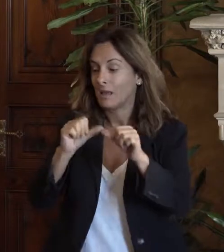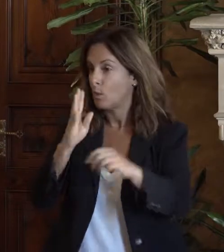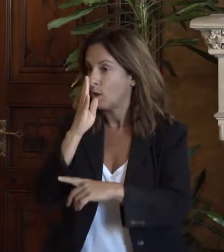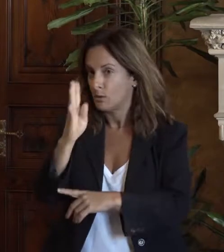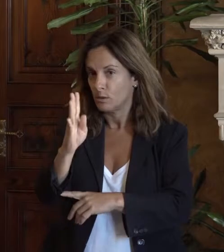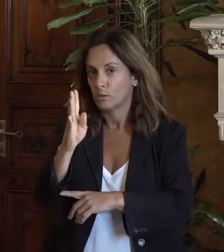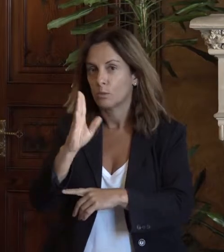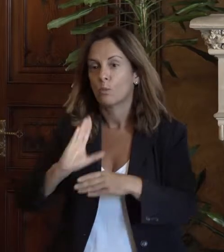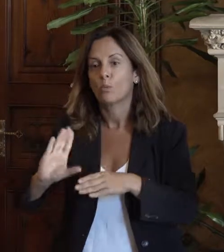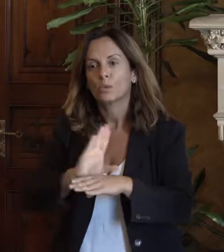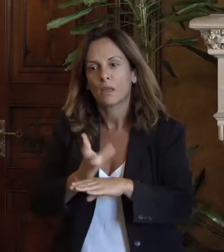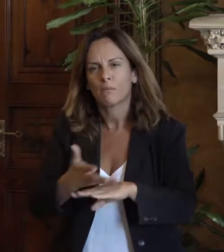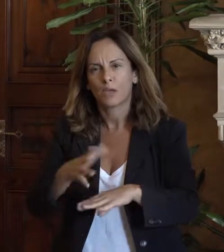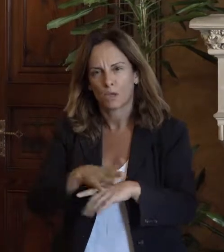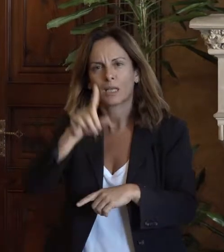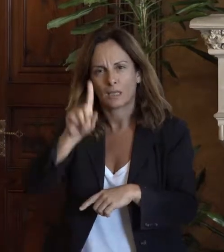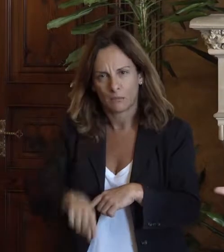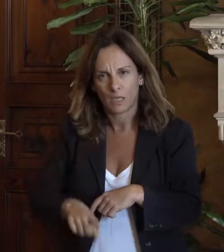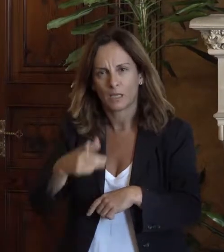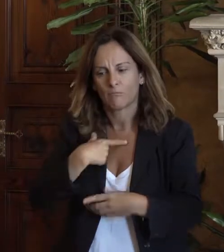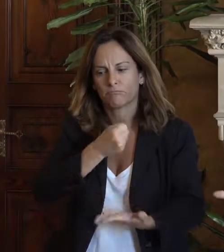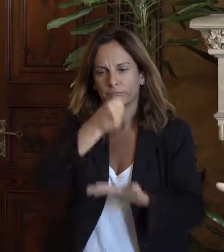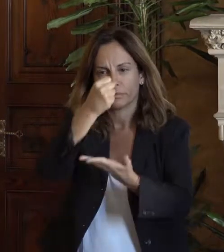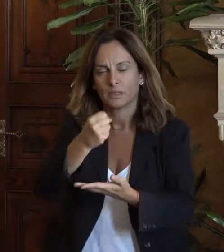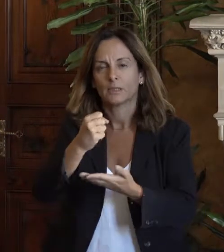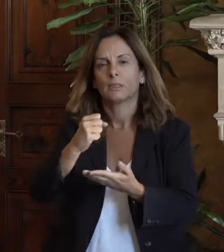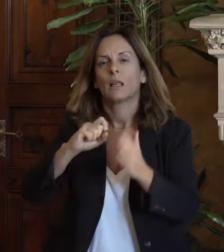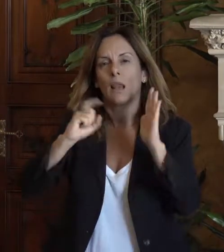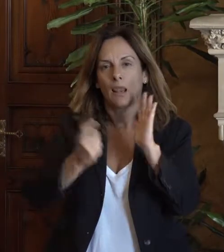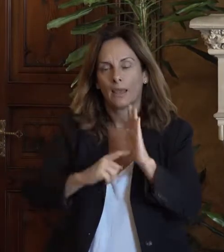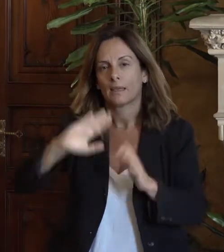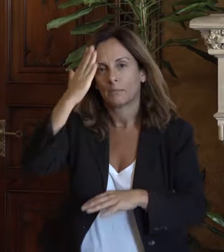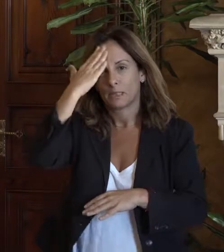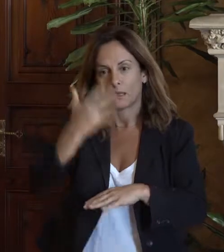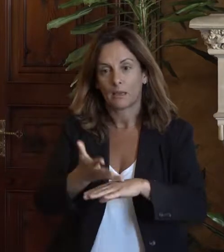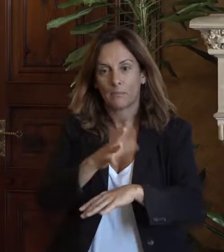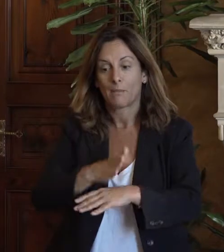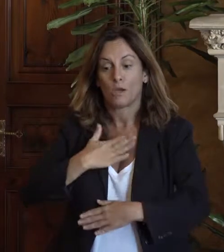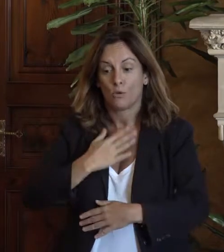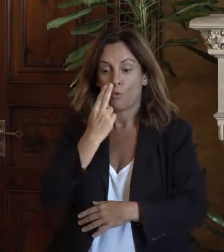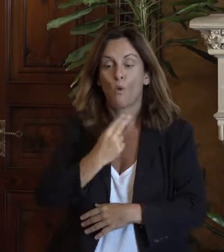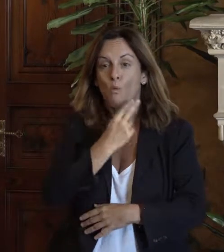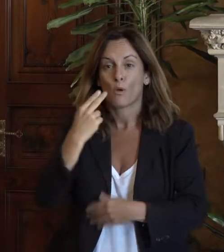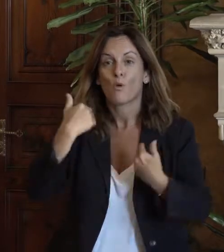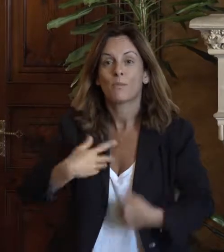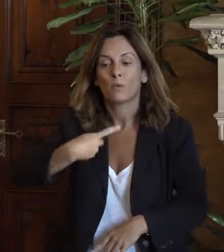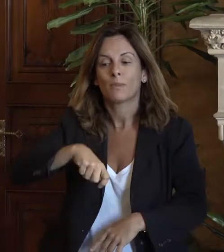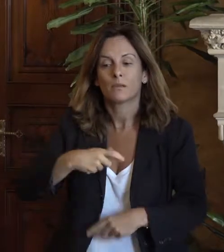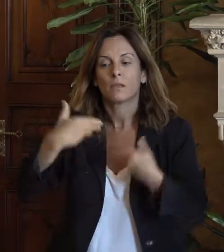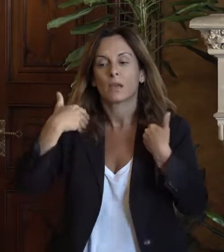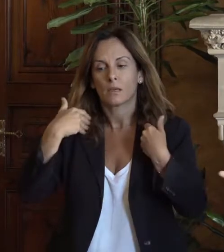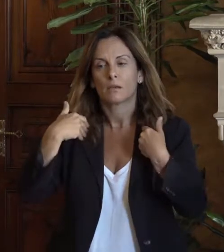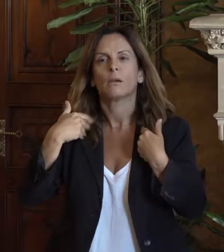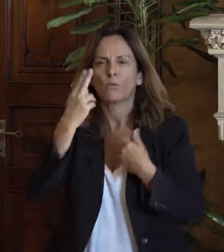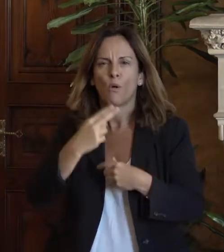de Palma finançant. El nostre compromís, el meu compromís com a president és que contribuirem a finançar la